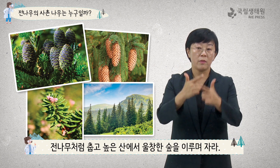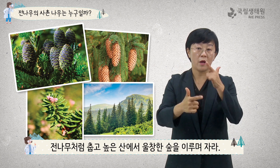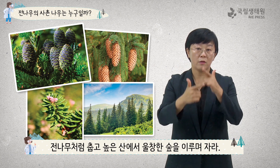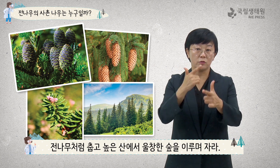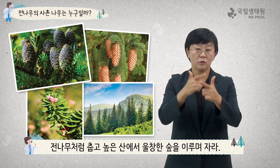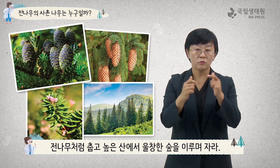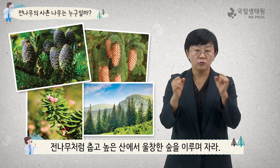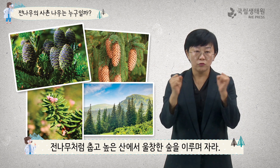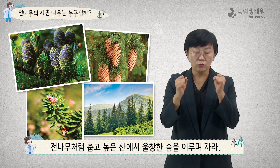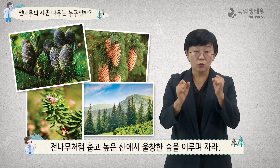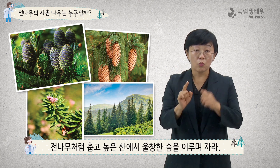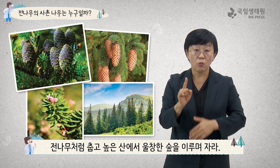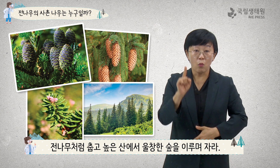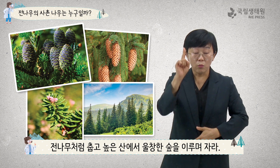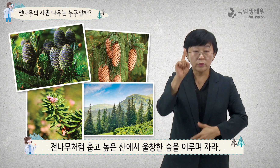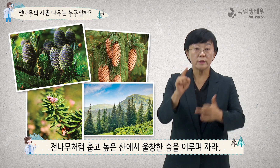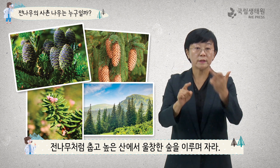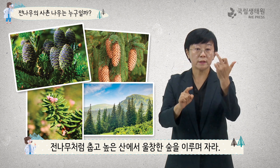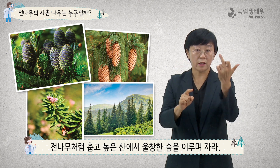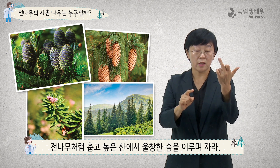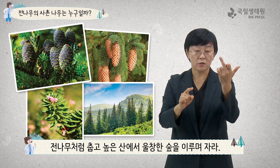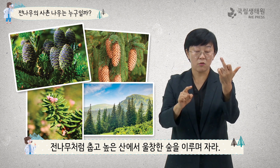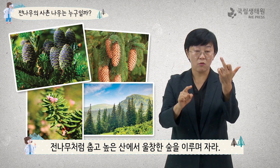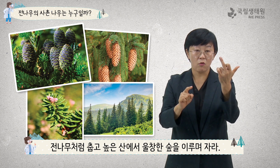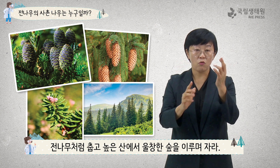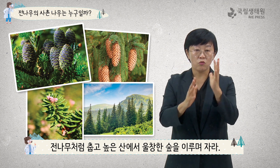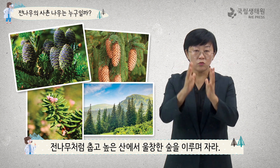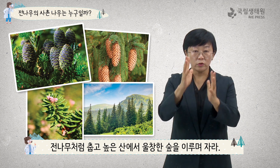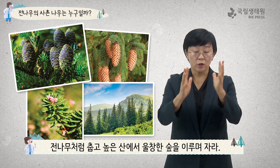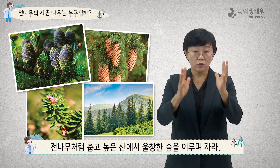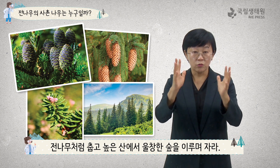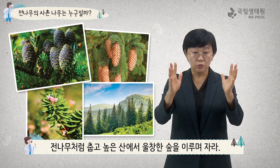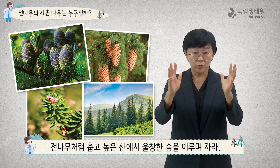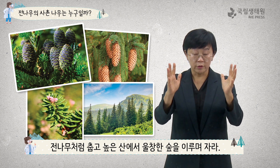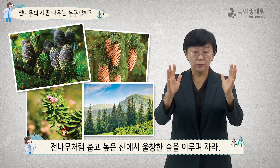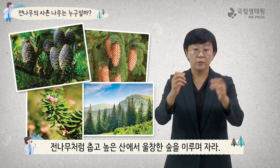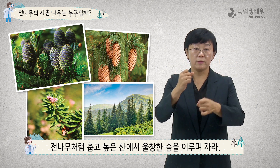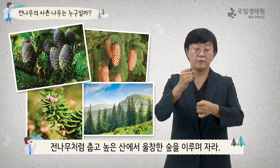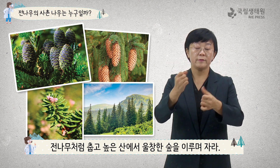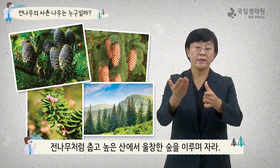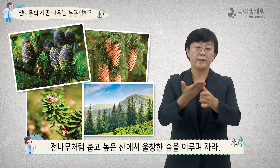전나무처럼 춥고 높은 산에서 울창한 숲을 이루며 자라.